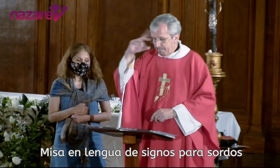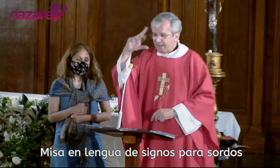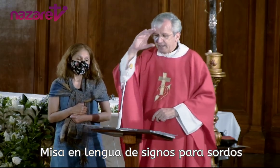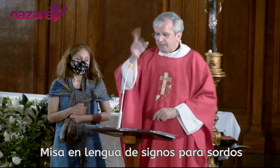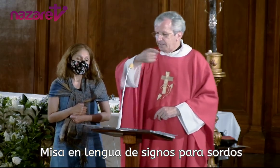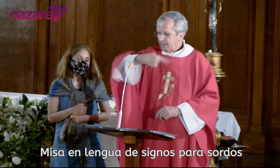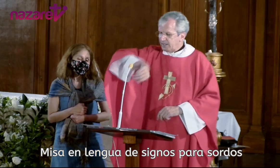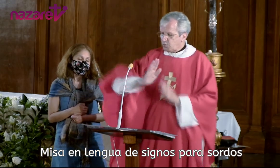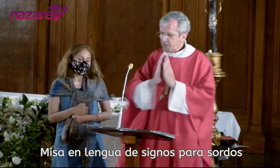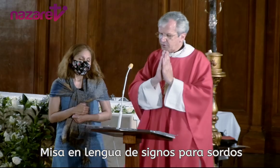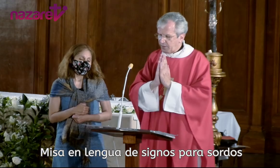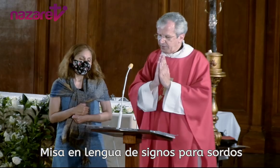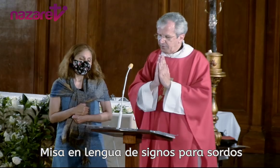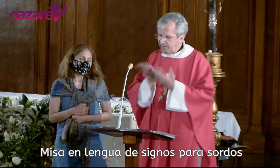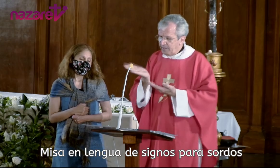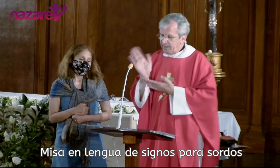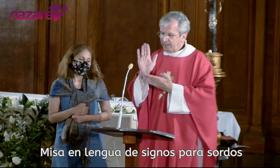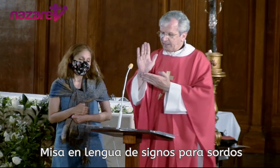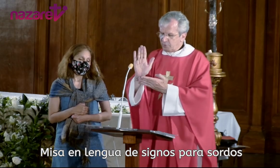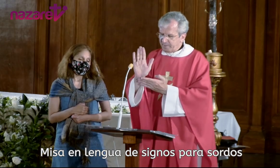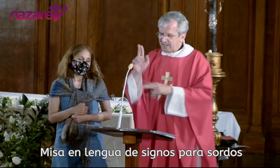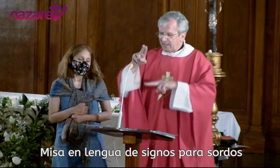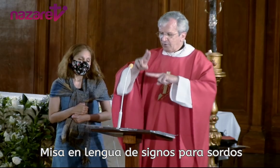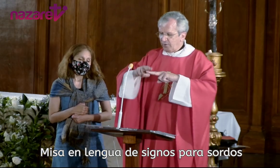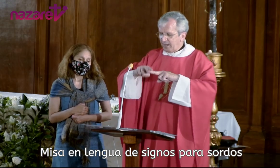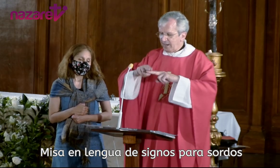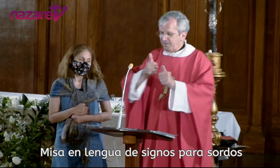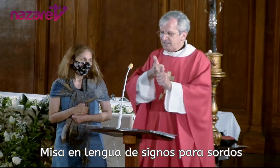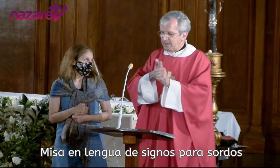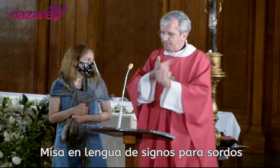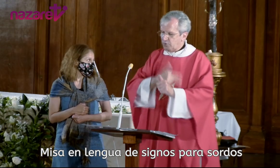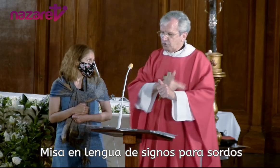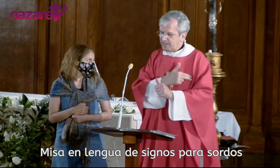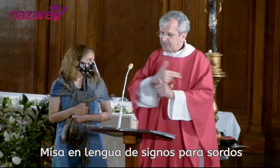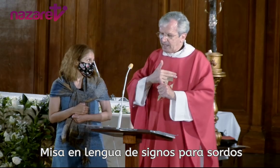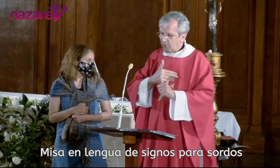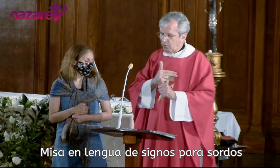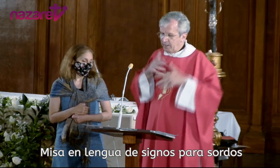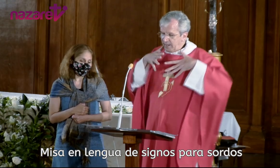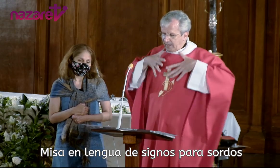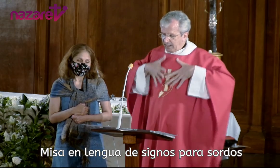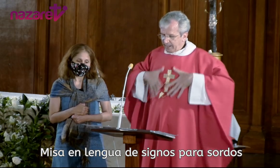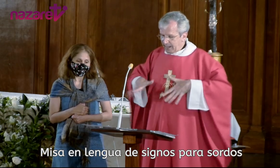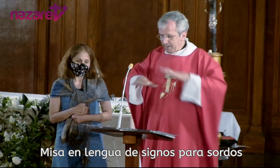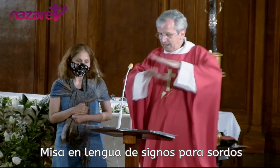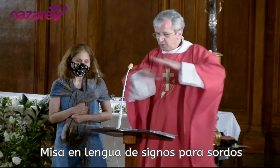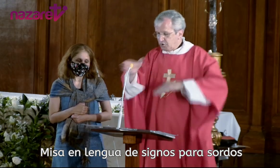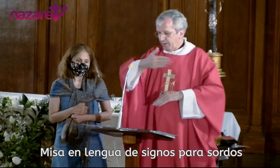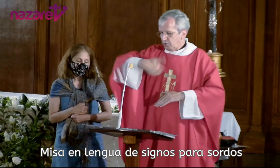Padre, escucha nuestra oración que te hemos presentado en la fiesta del apóstol Santiago y derrama sobre